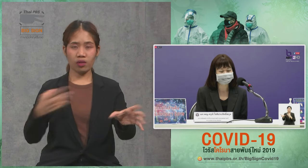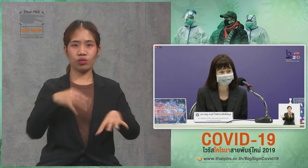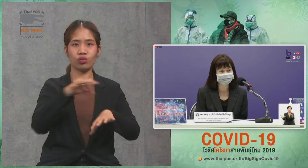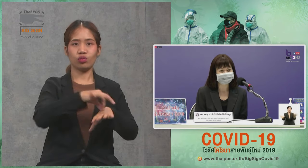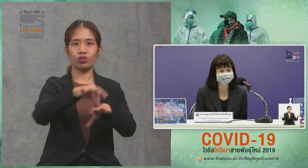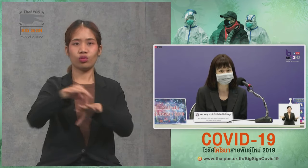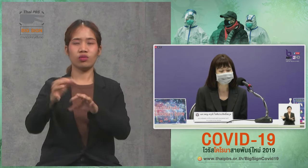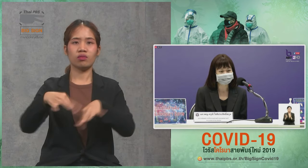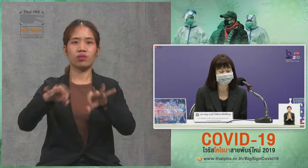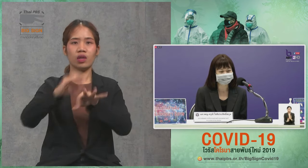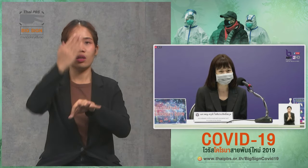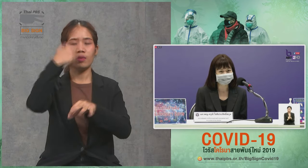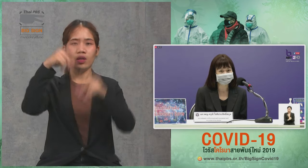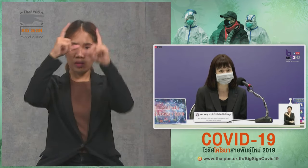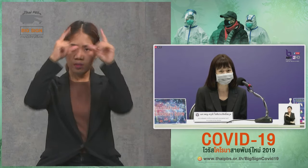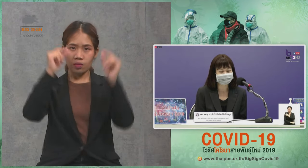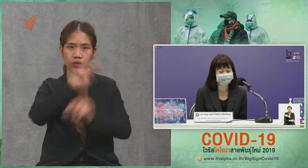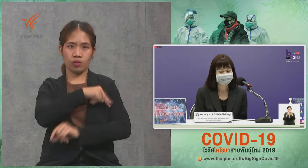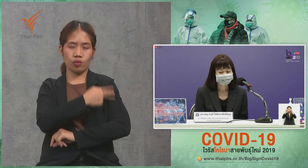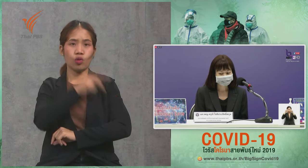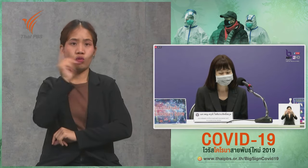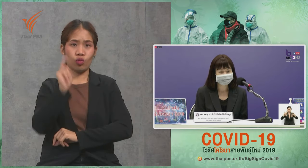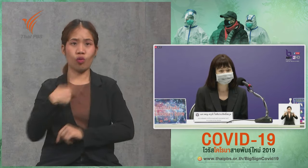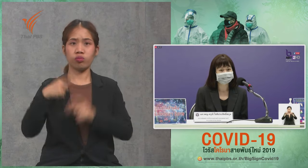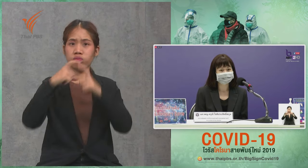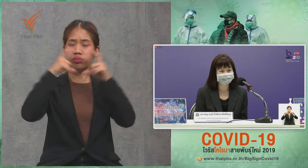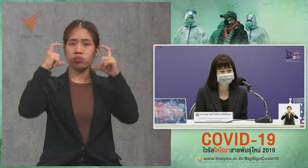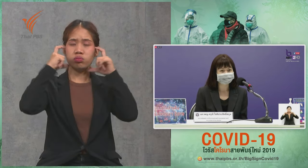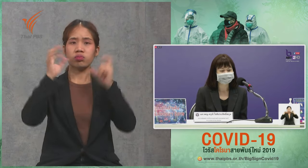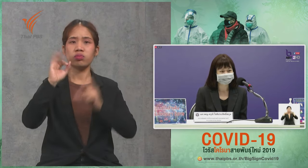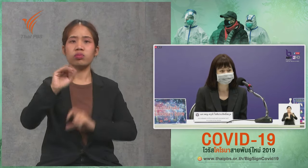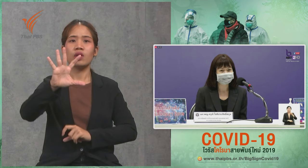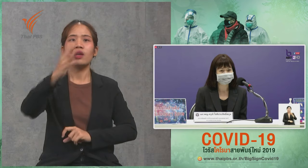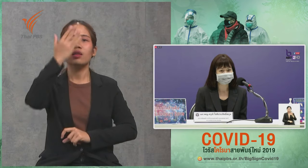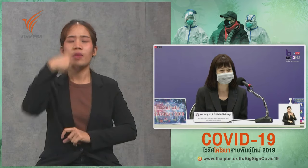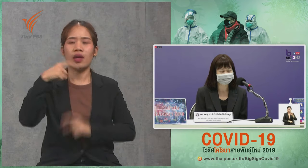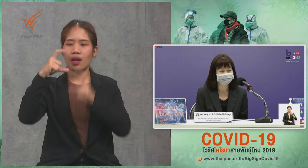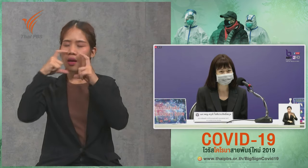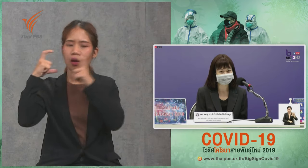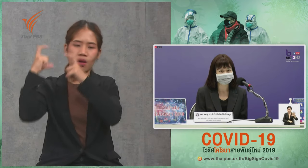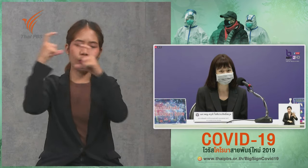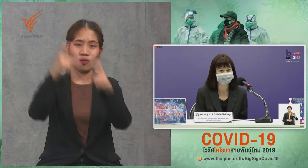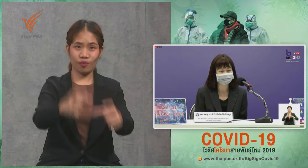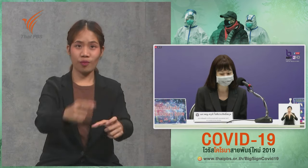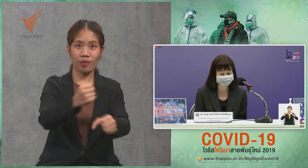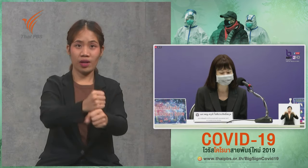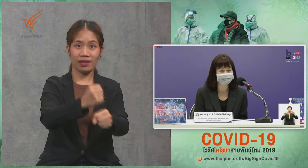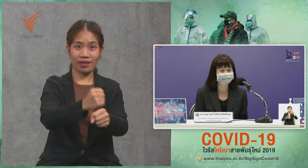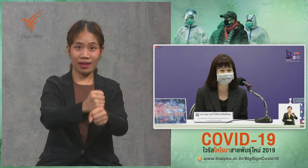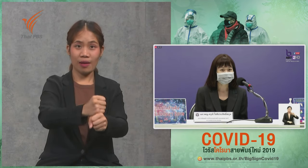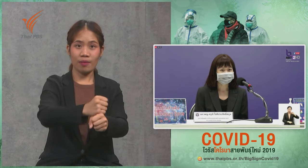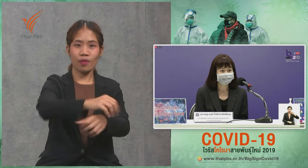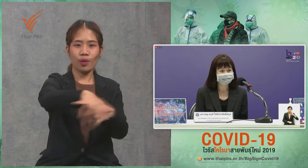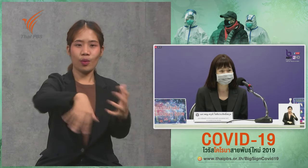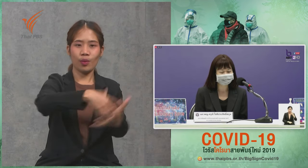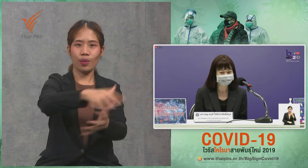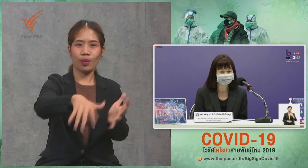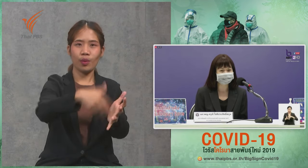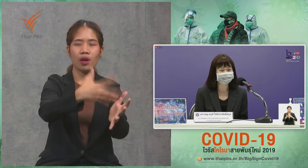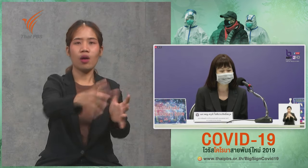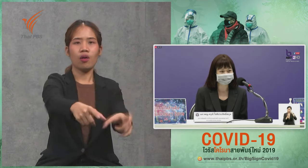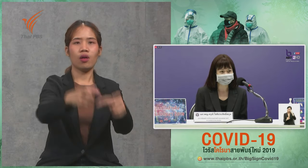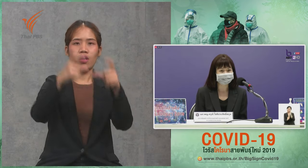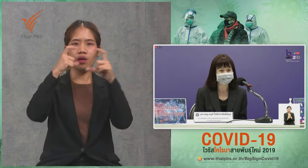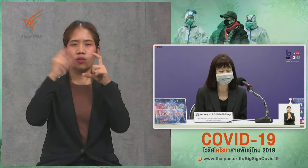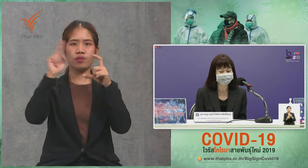เป็นที่บุคลากรจำเป็นต้องมีการใช้ N95 เพื่อที่จะนำกลับมาใช้ใหม่ก็คือทำลายเชื้อแล้วก็นำกลับมาใช้ใหม่แต่ในการที่